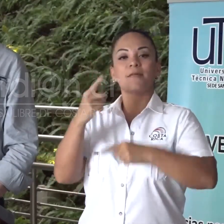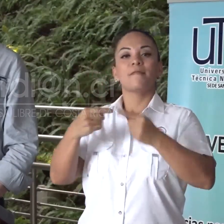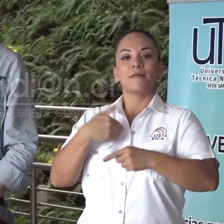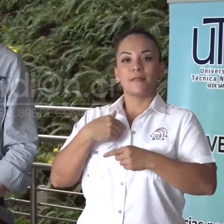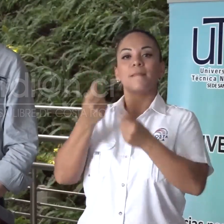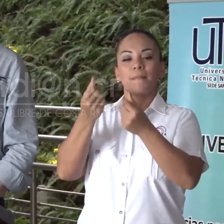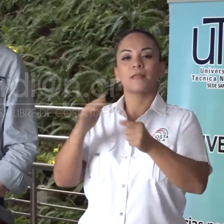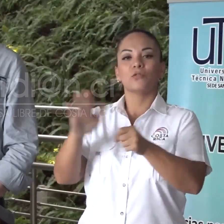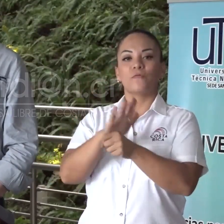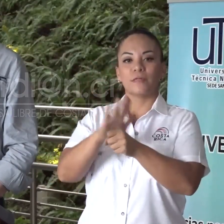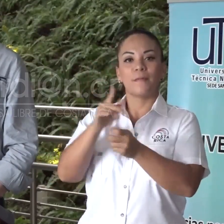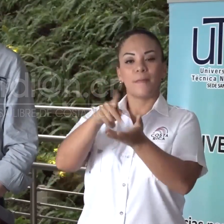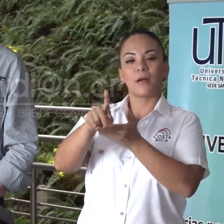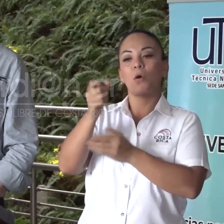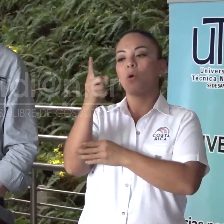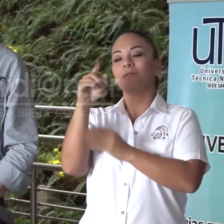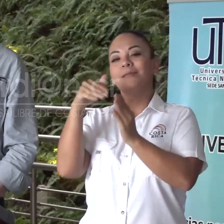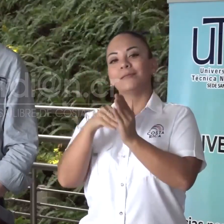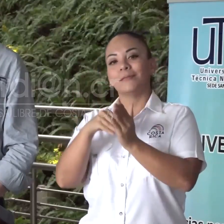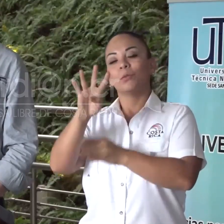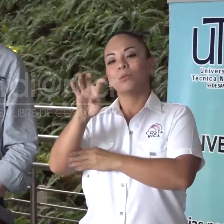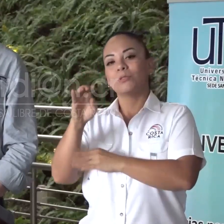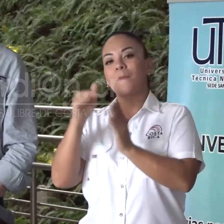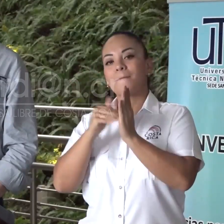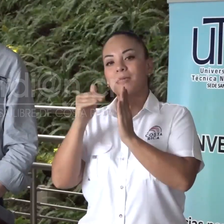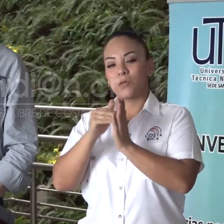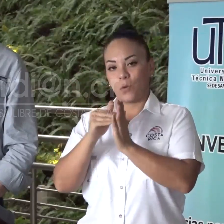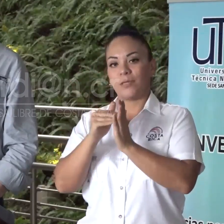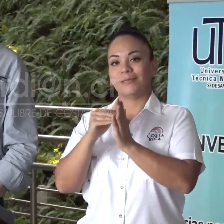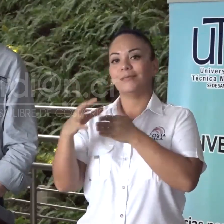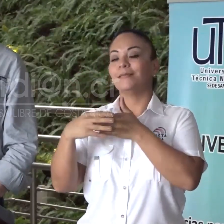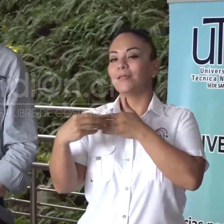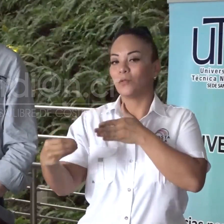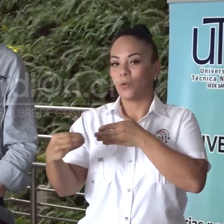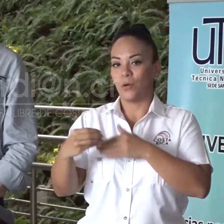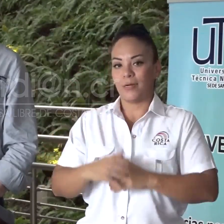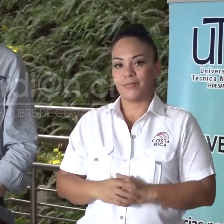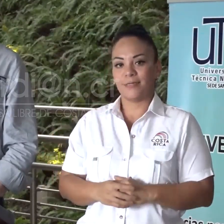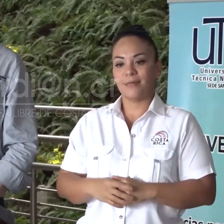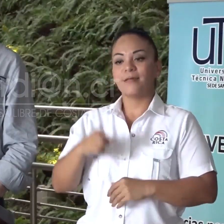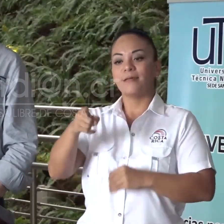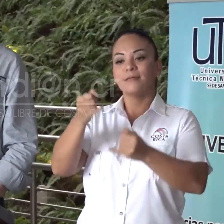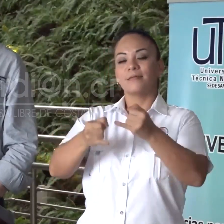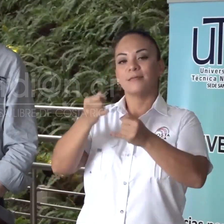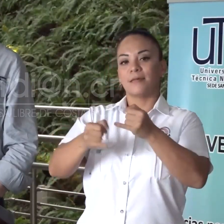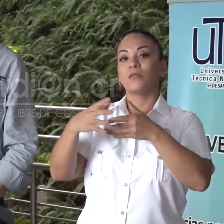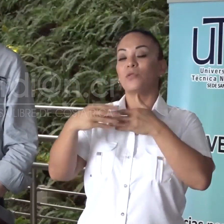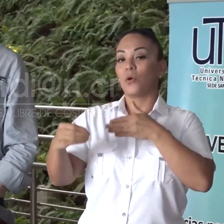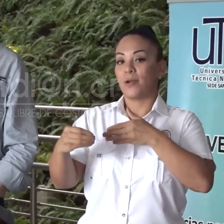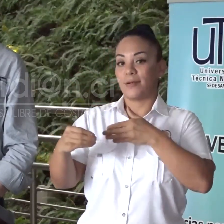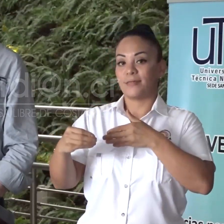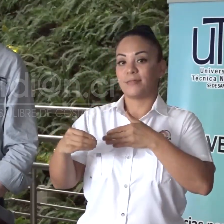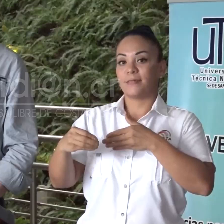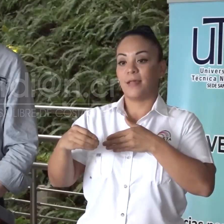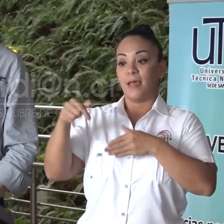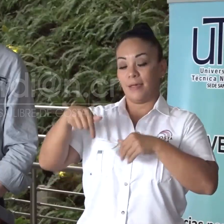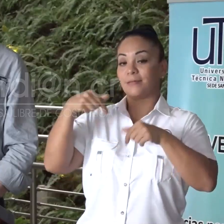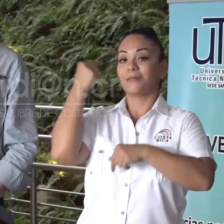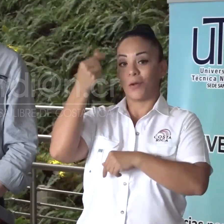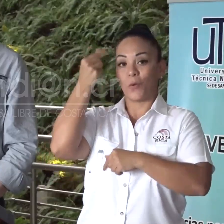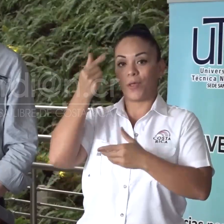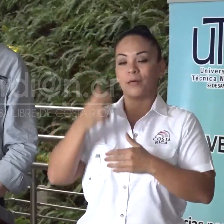dinero para pagar los 11.400 millones de dólares que se vencen en dólares en esta